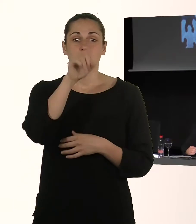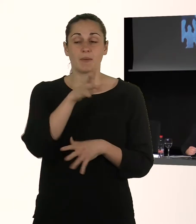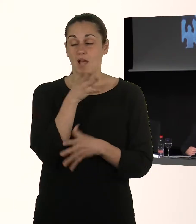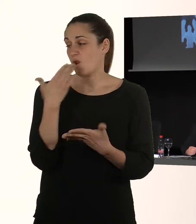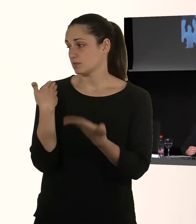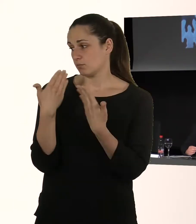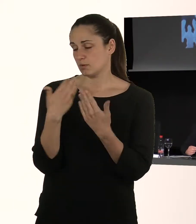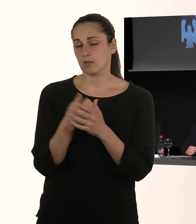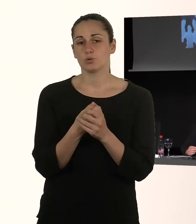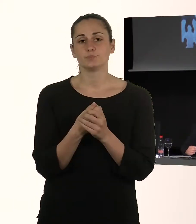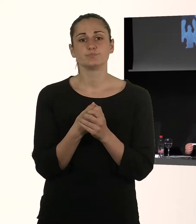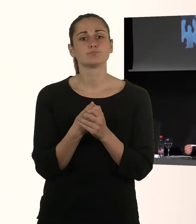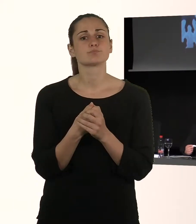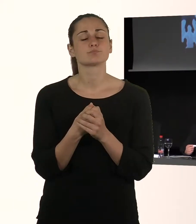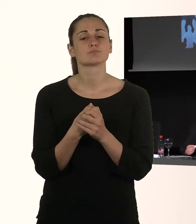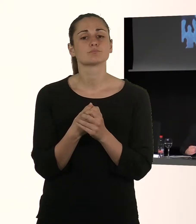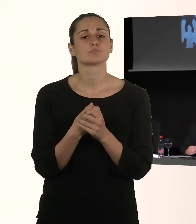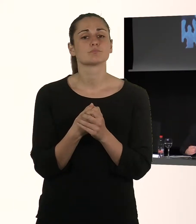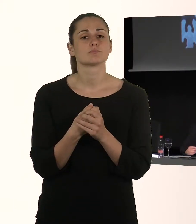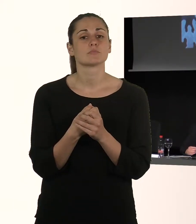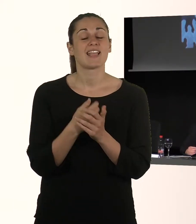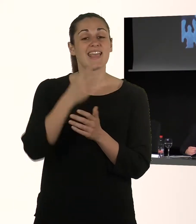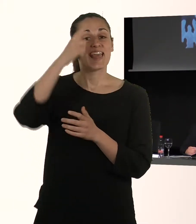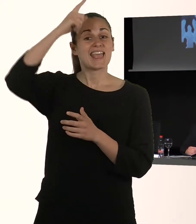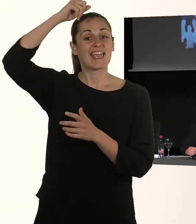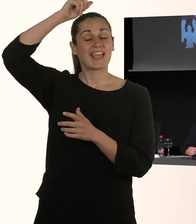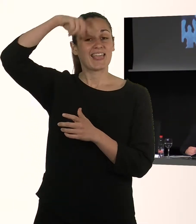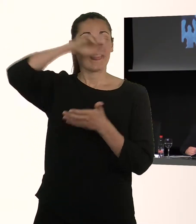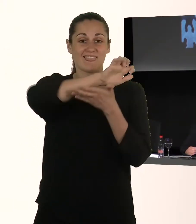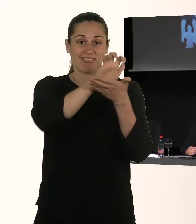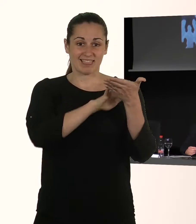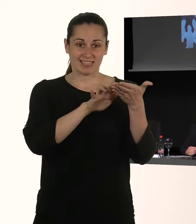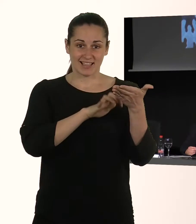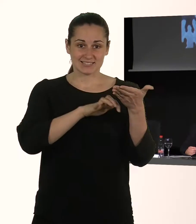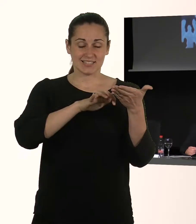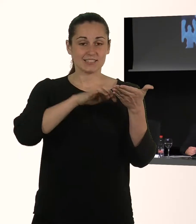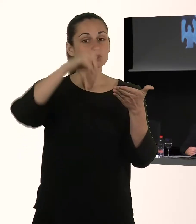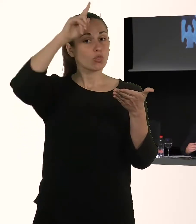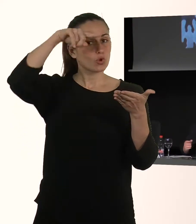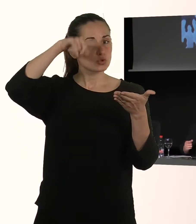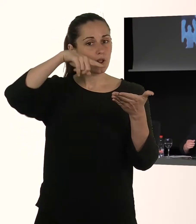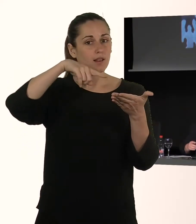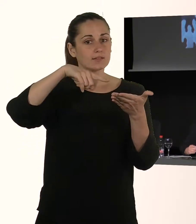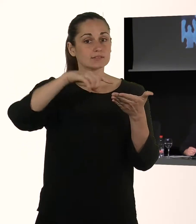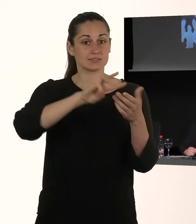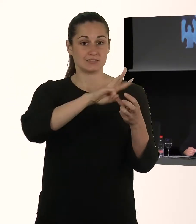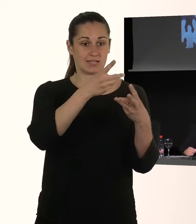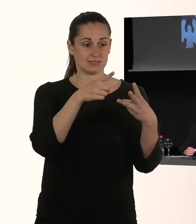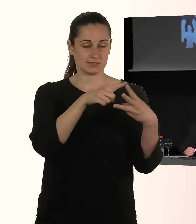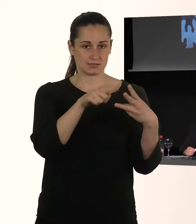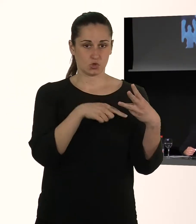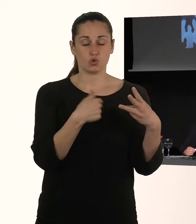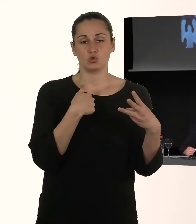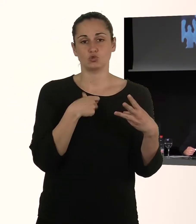comentando que una de sus tres tesis doctorales fue dirigida por Josep Vicent